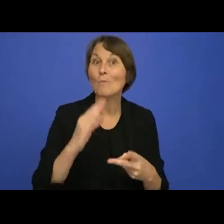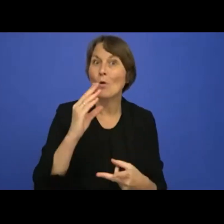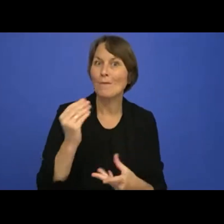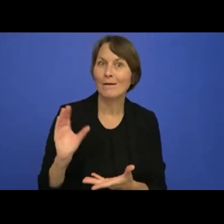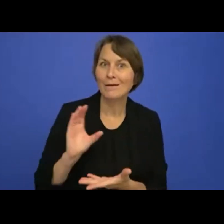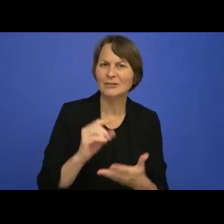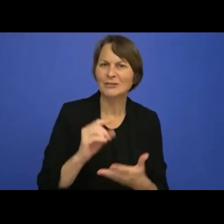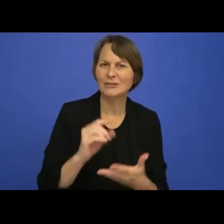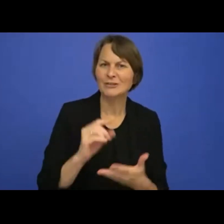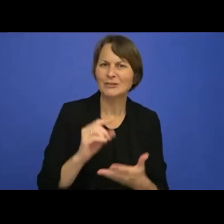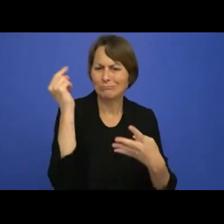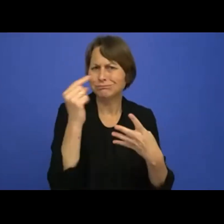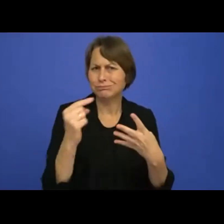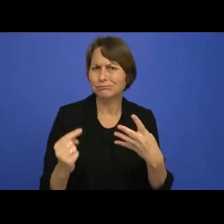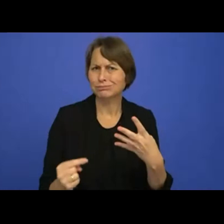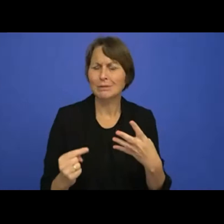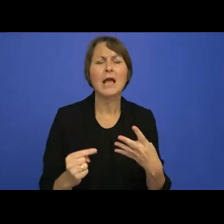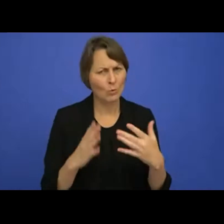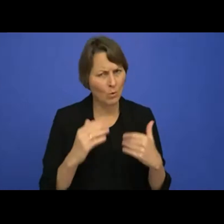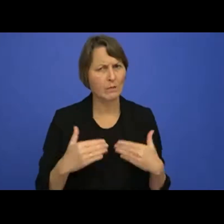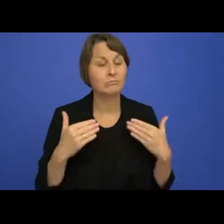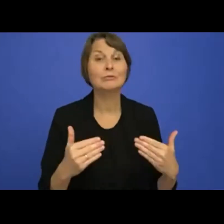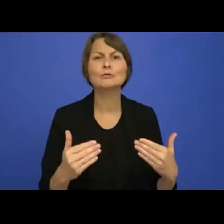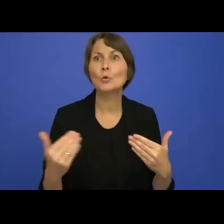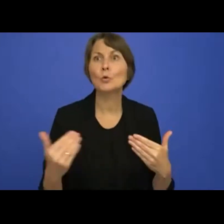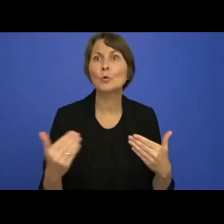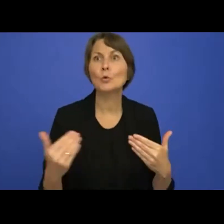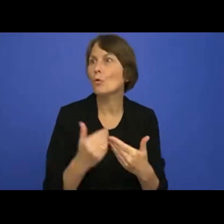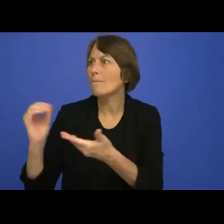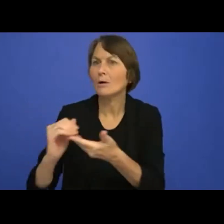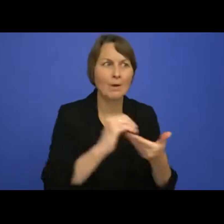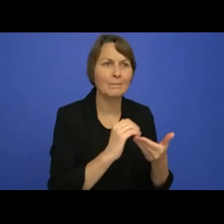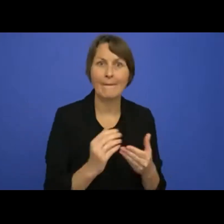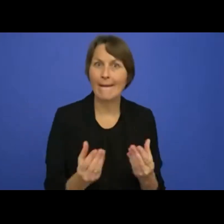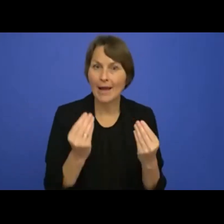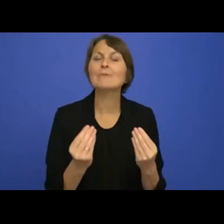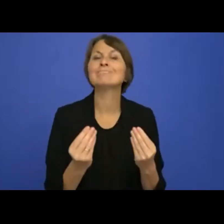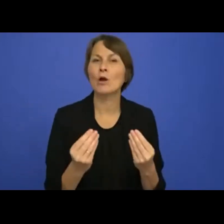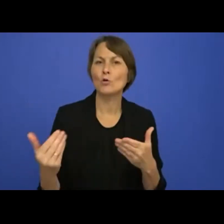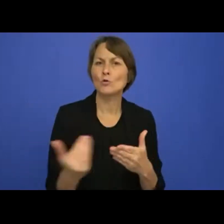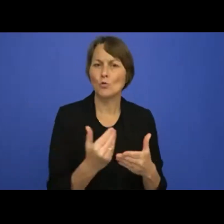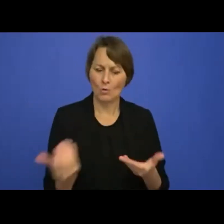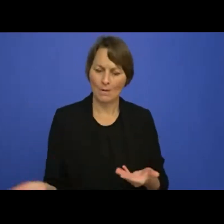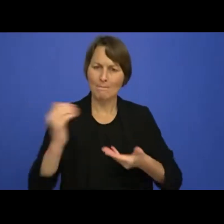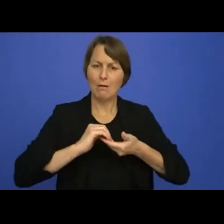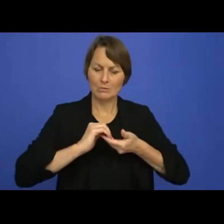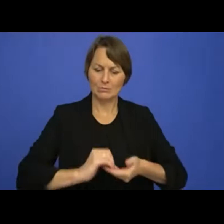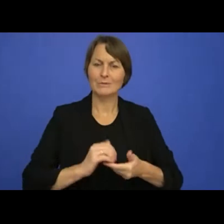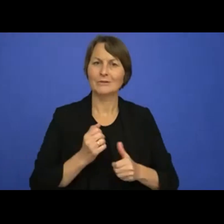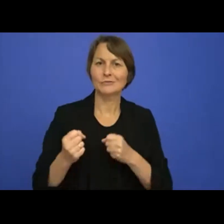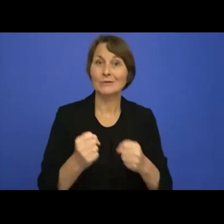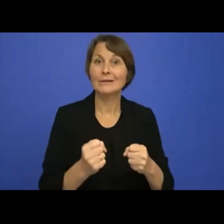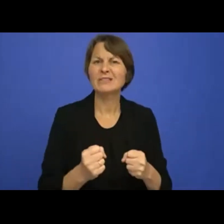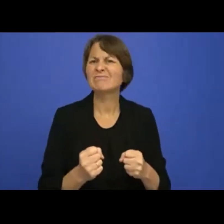accrue avec les ONG. Le Canada y travaille avec ses partenaires à part la nouvelle stratégie de partenariat. Nous n'arriverons